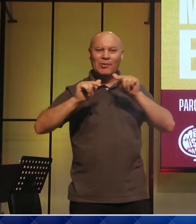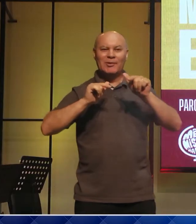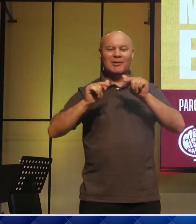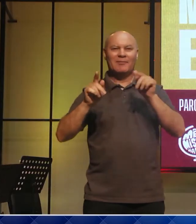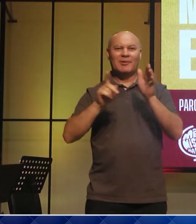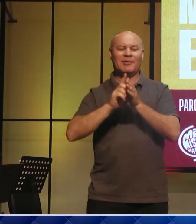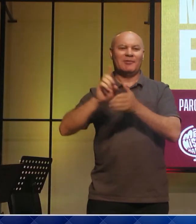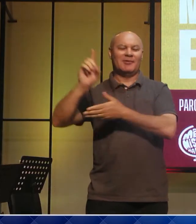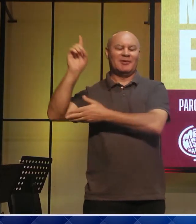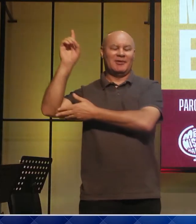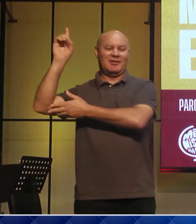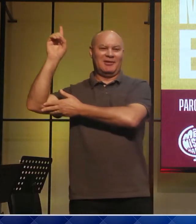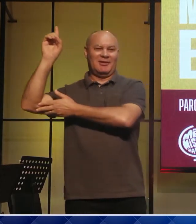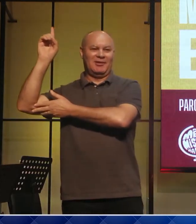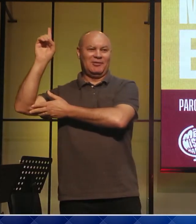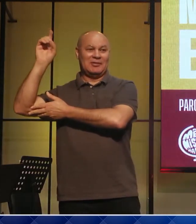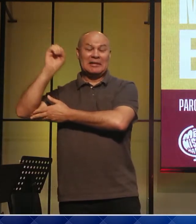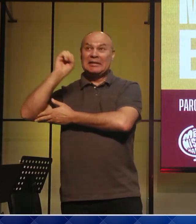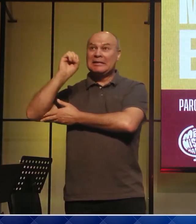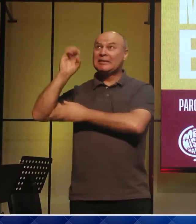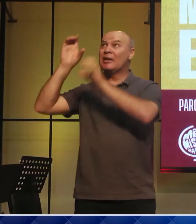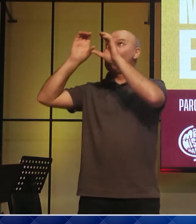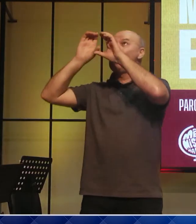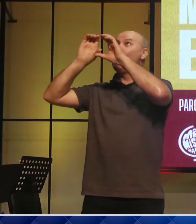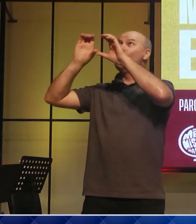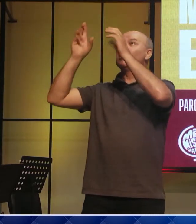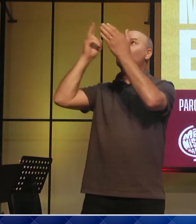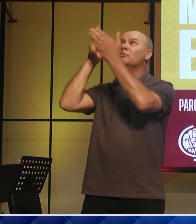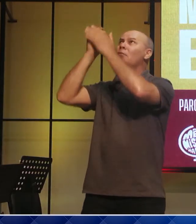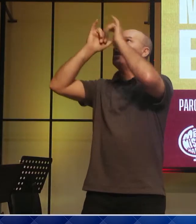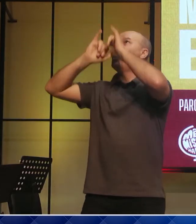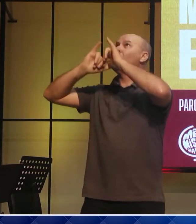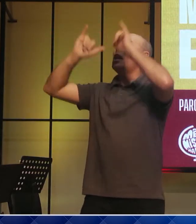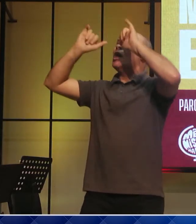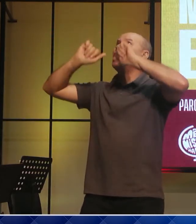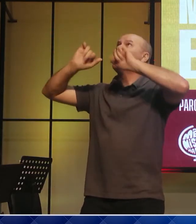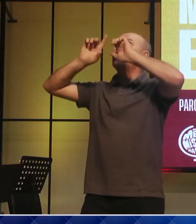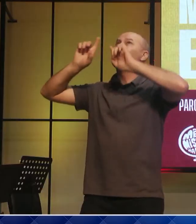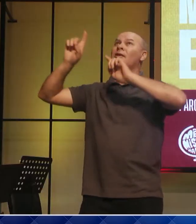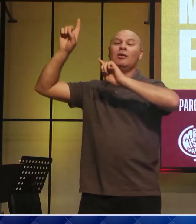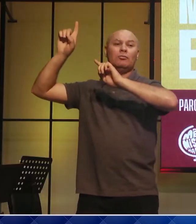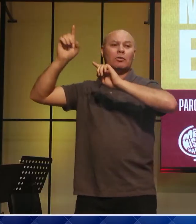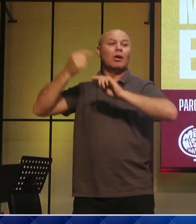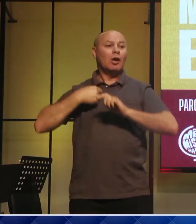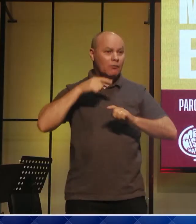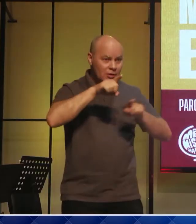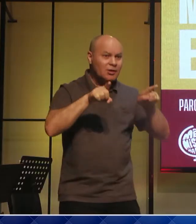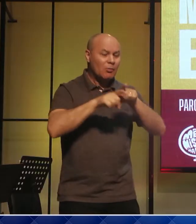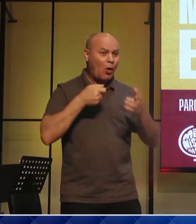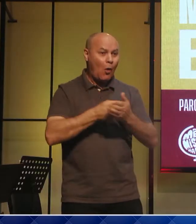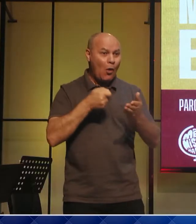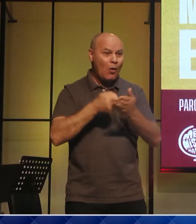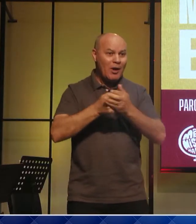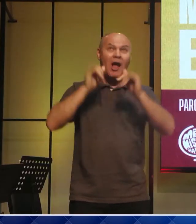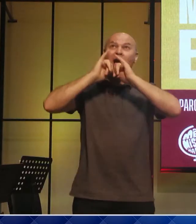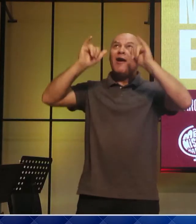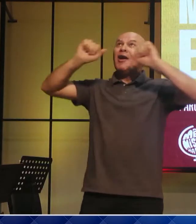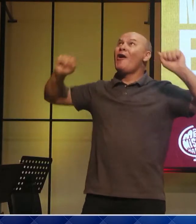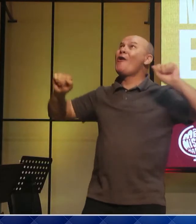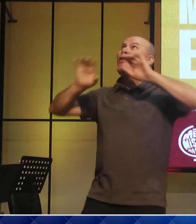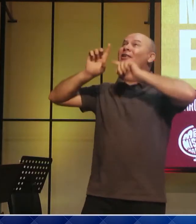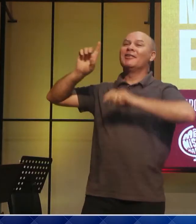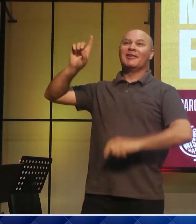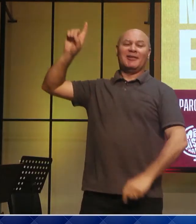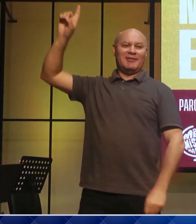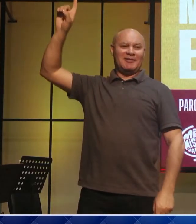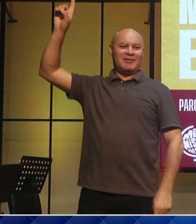Deus, eu e você temos que declarar a glória de Deus. O